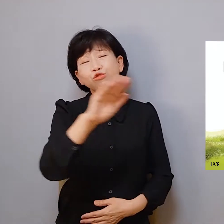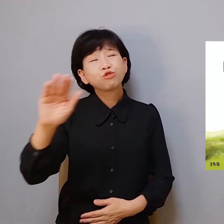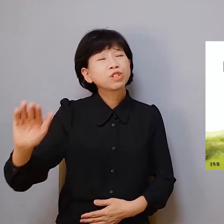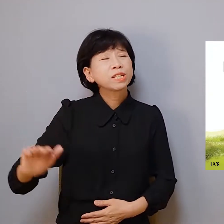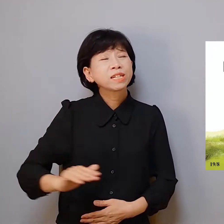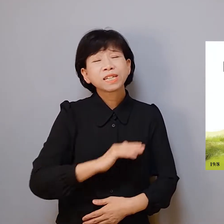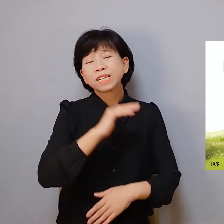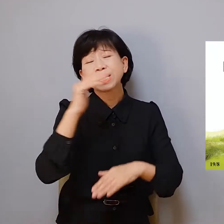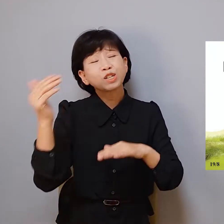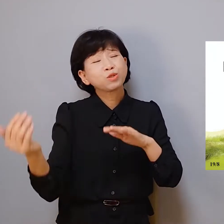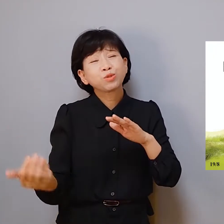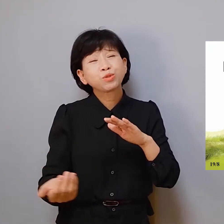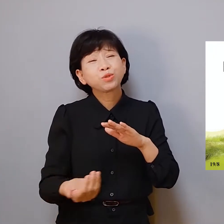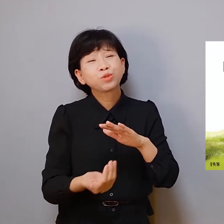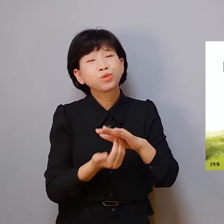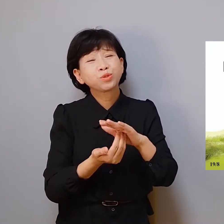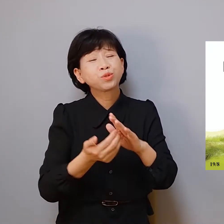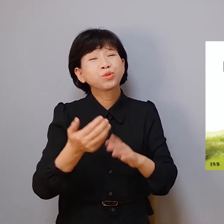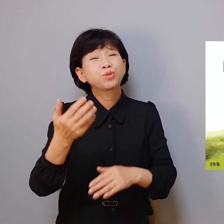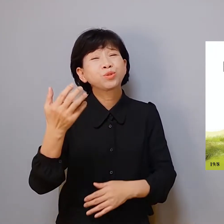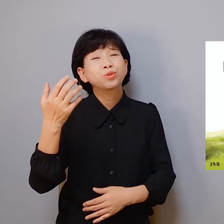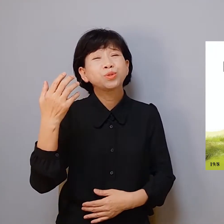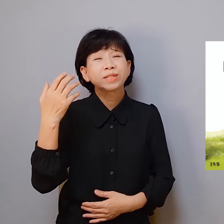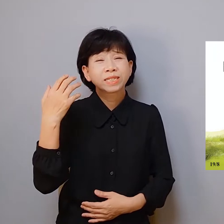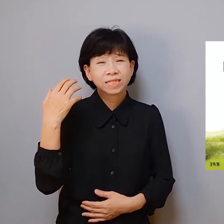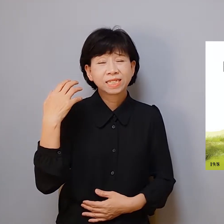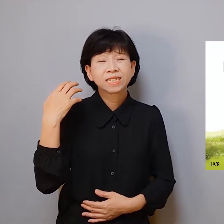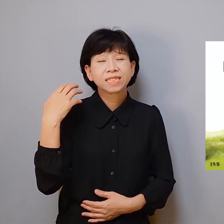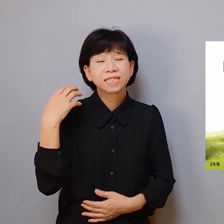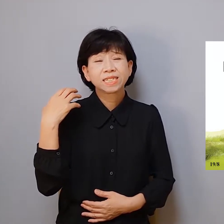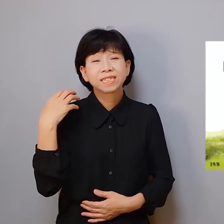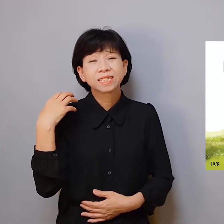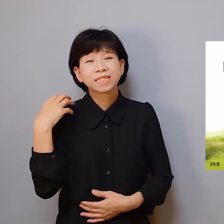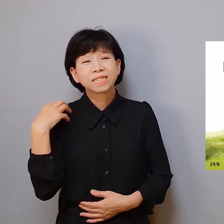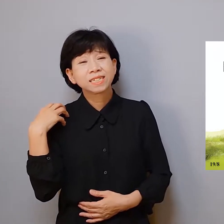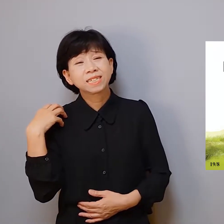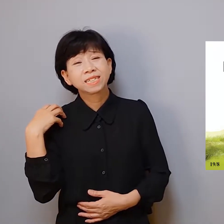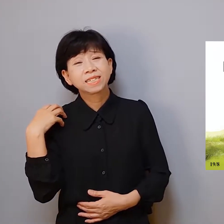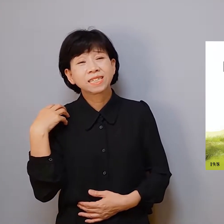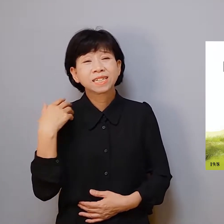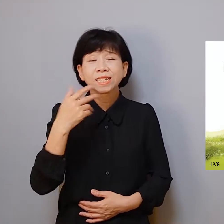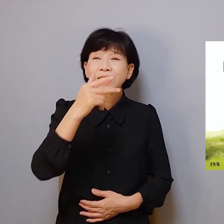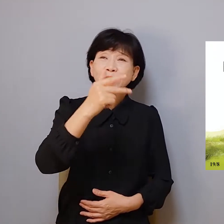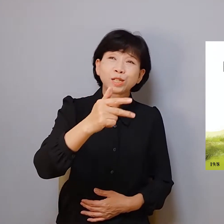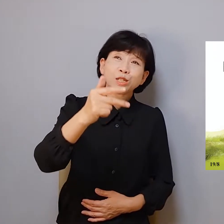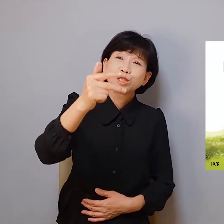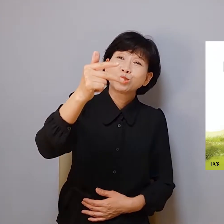그날에 우릴 이루실